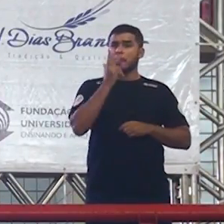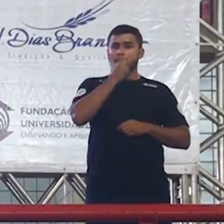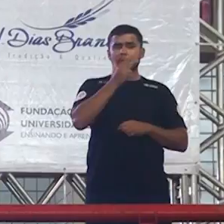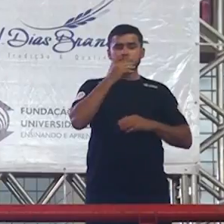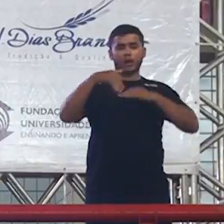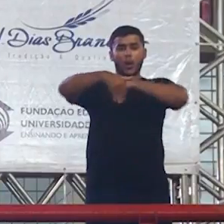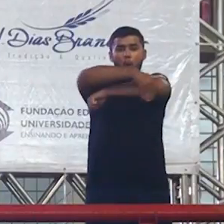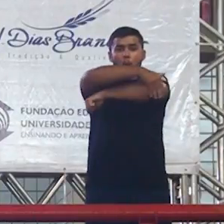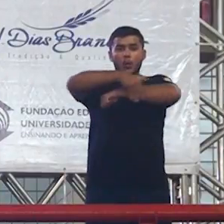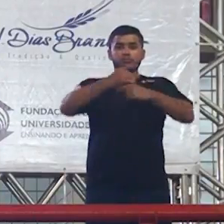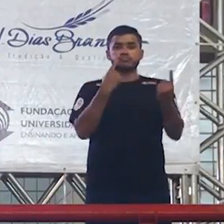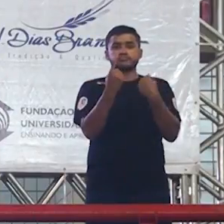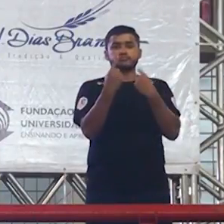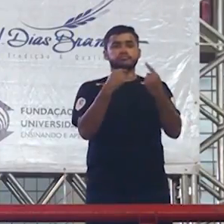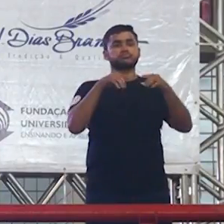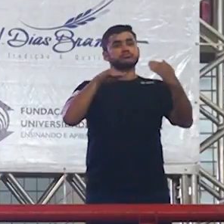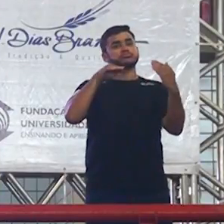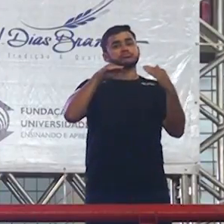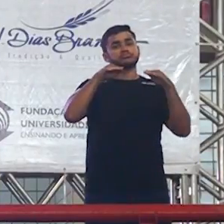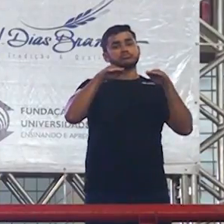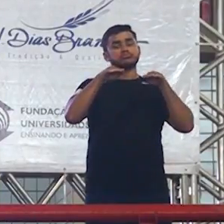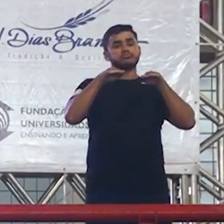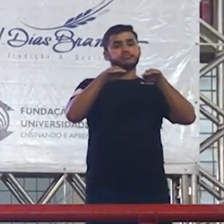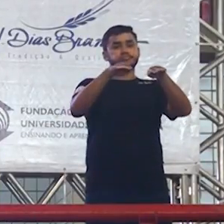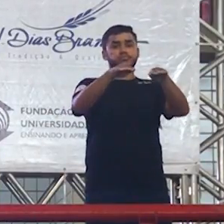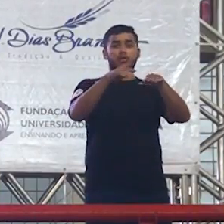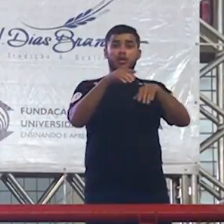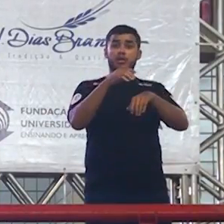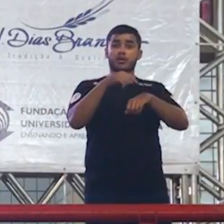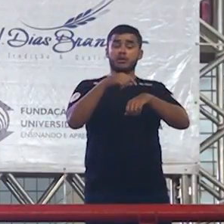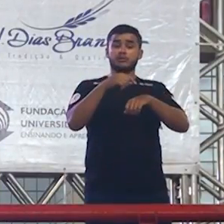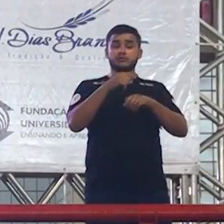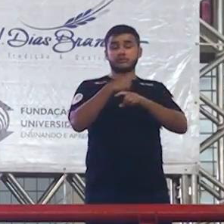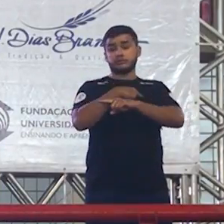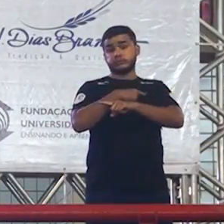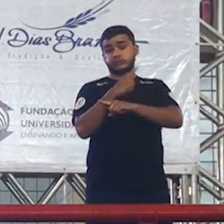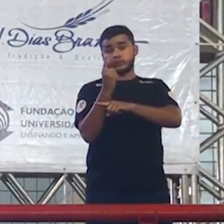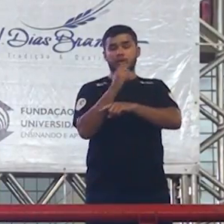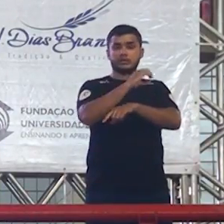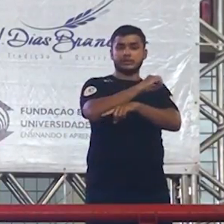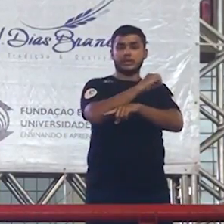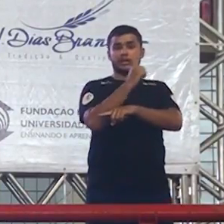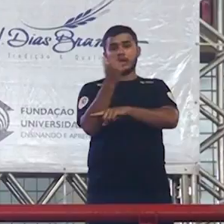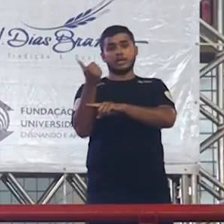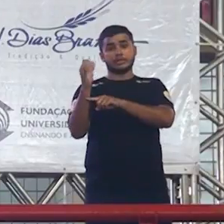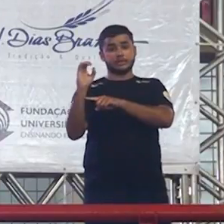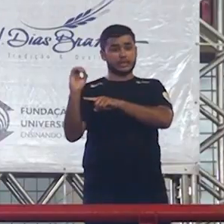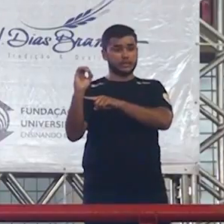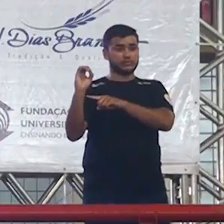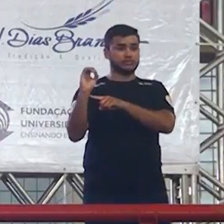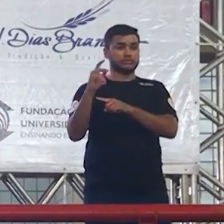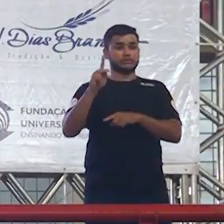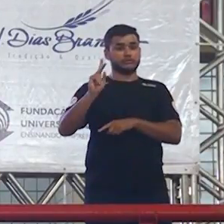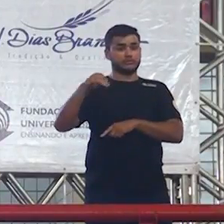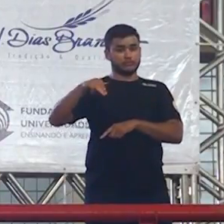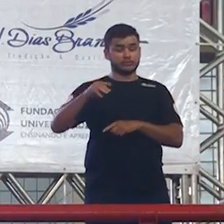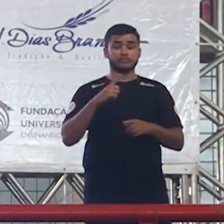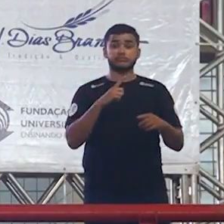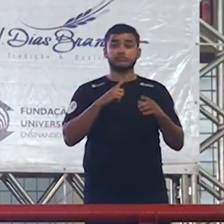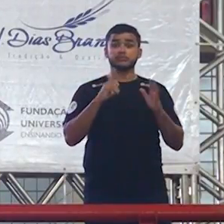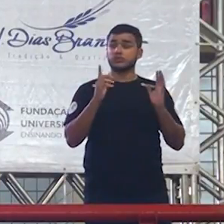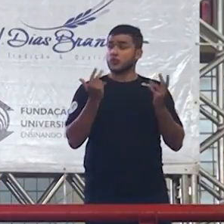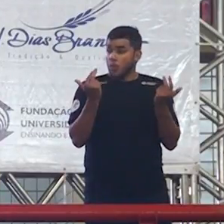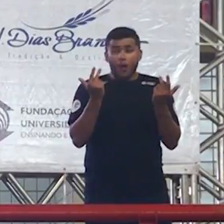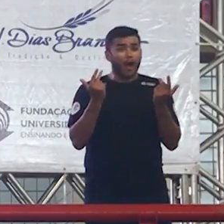pista. Os dois carros vão de 0 a 100. Resumindo, os dois carros têm o